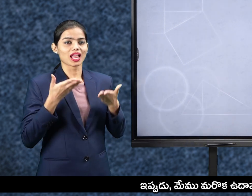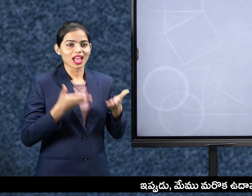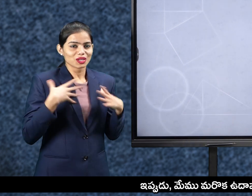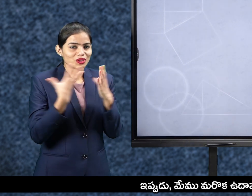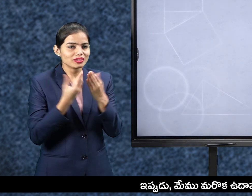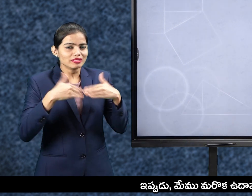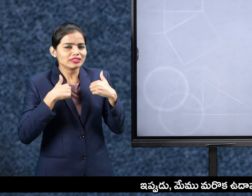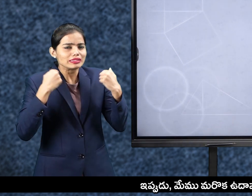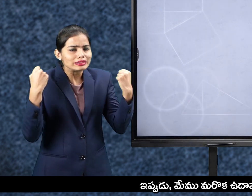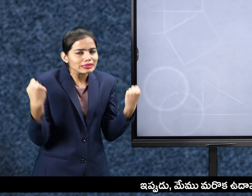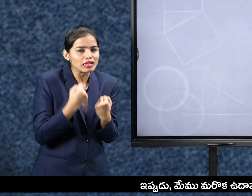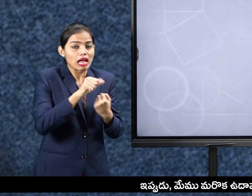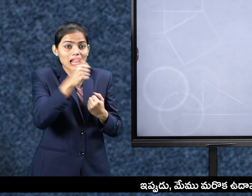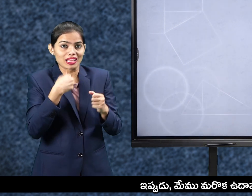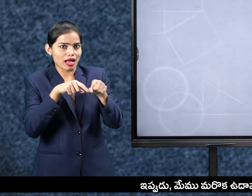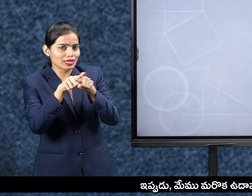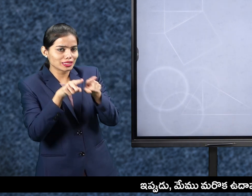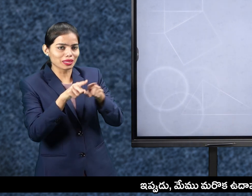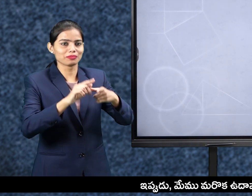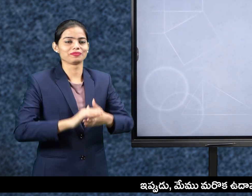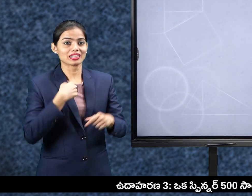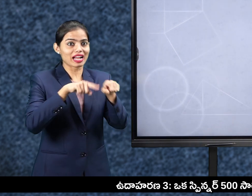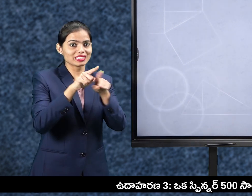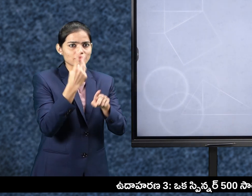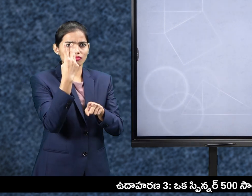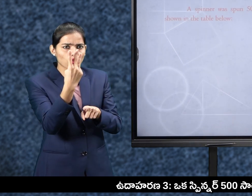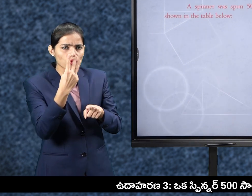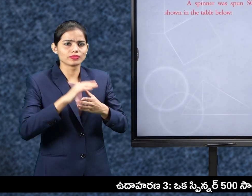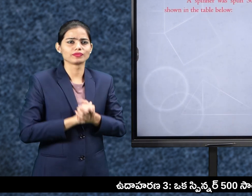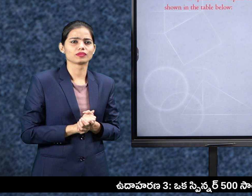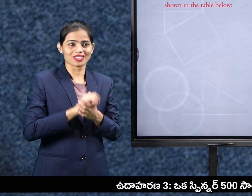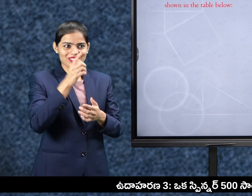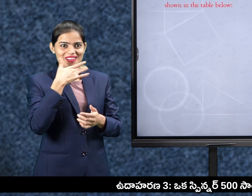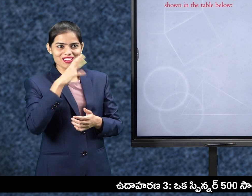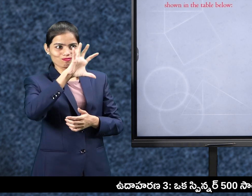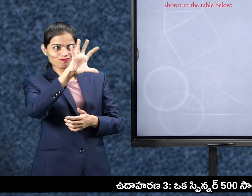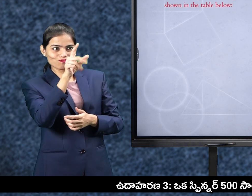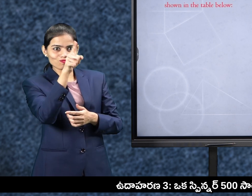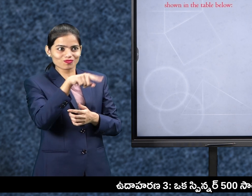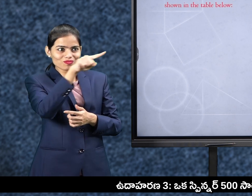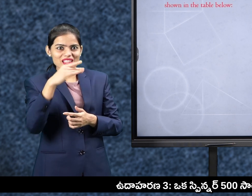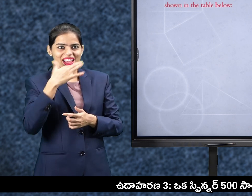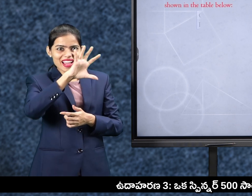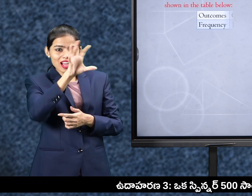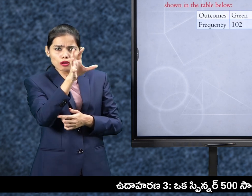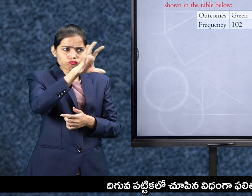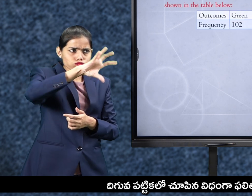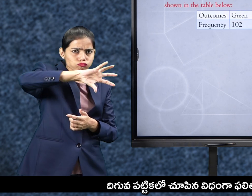ఇప్పుడు మనం మరొక ఉదాహరణని ప్రయత్నిద్దాం. ఎగ్జాంపుల్ 3. ఒక స్పిన్నర్ 500 టైమ్స్ స్పిన్ చేయబడింది. ఈ కింది